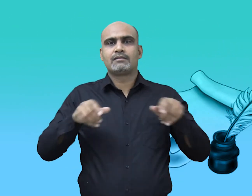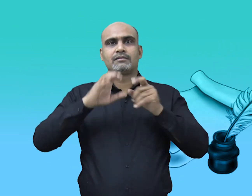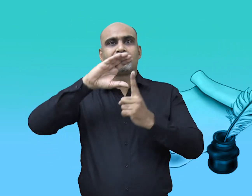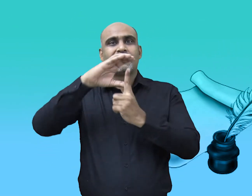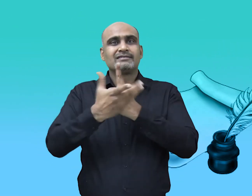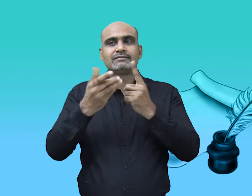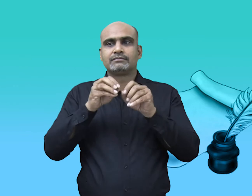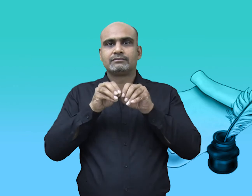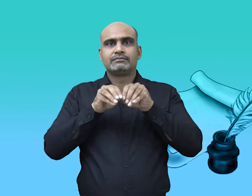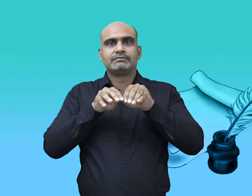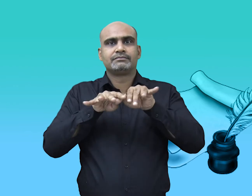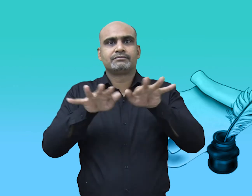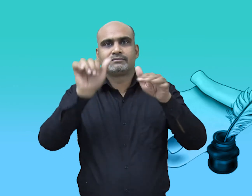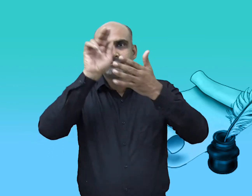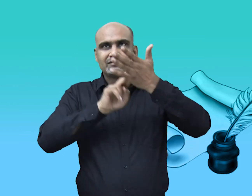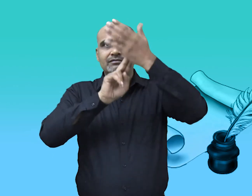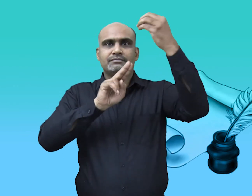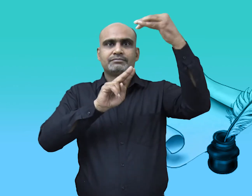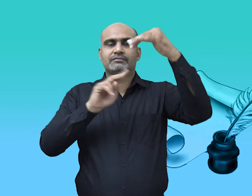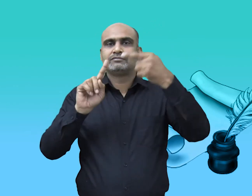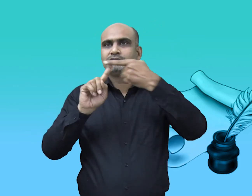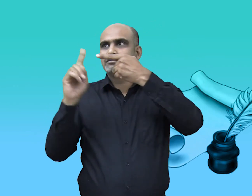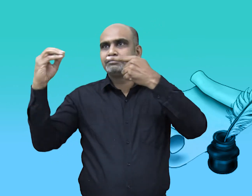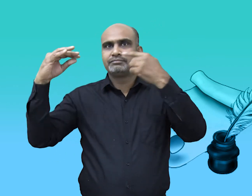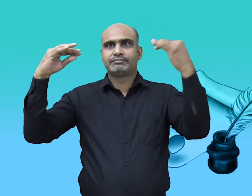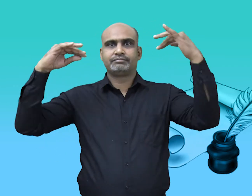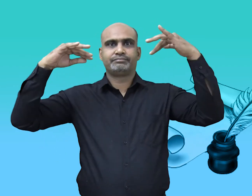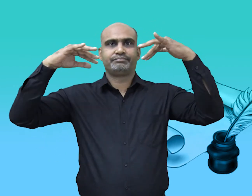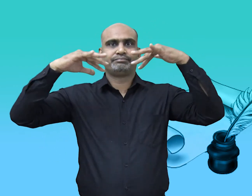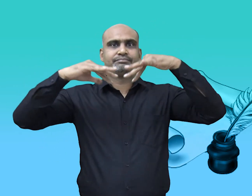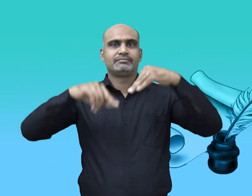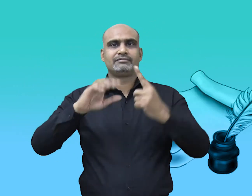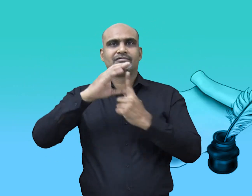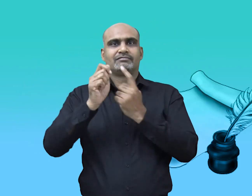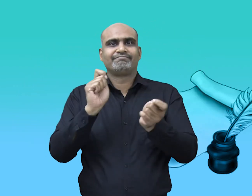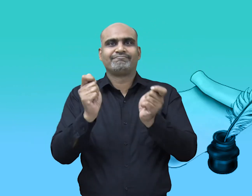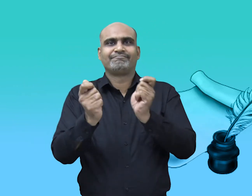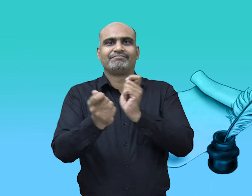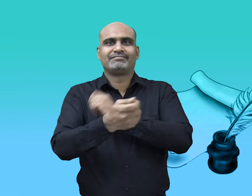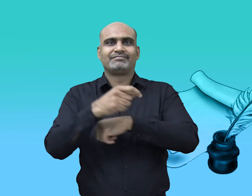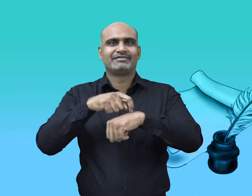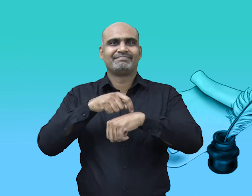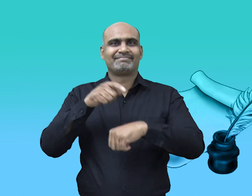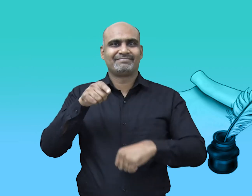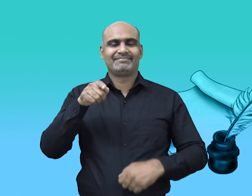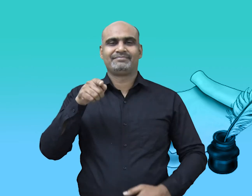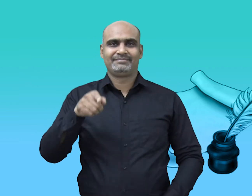जिससे हमारे देश की संस्कृति प्रभावित होती चली गई और नई संस्कृति बनती चली गई।